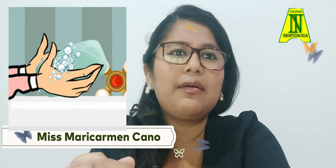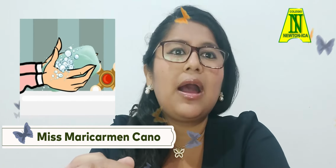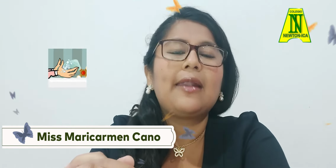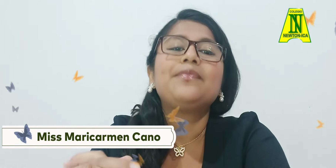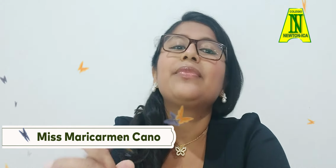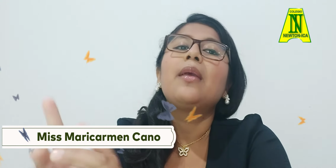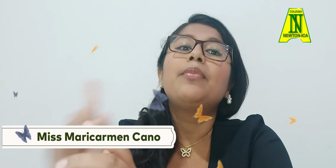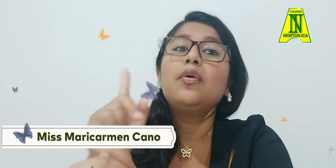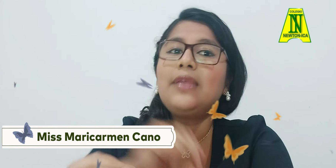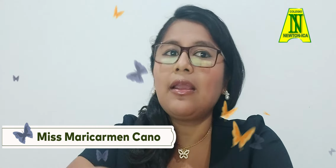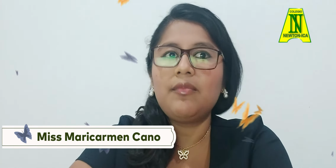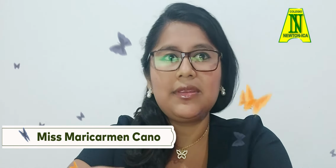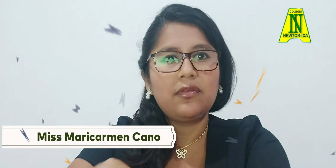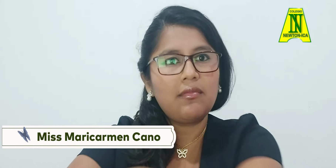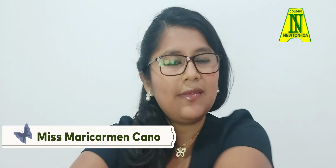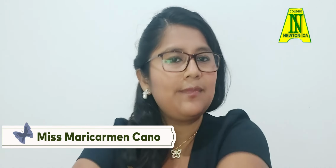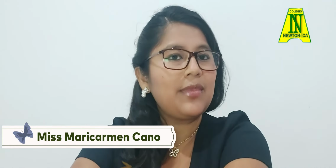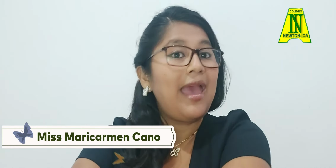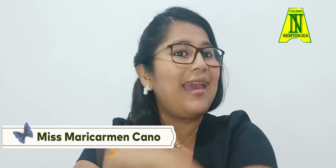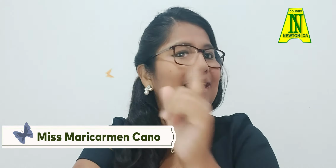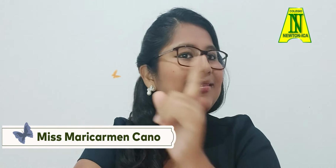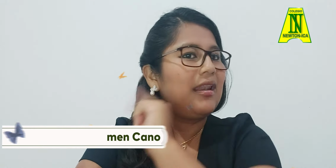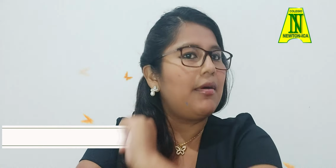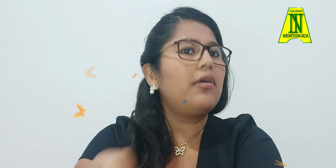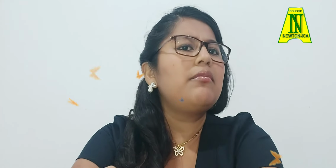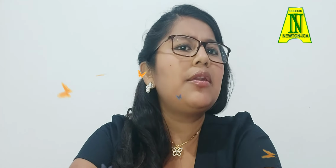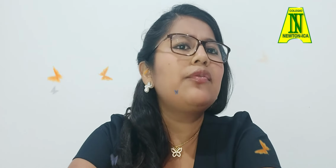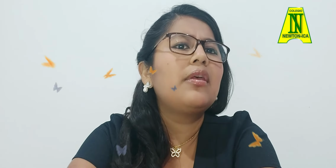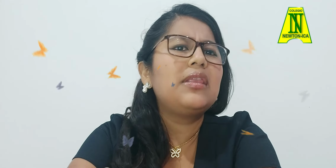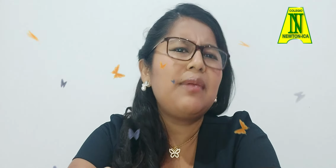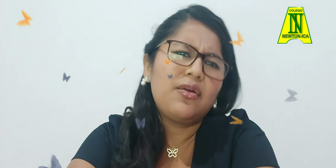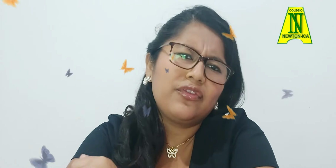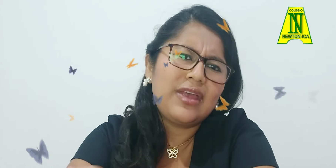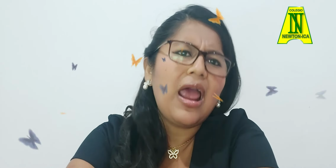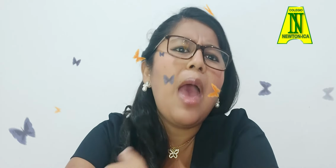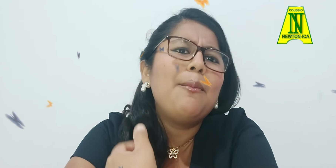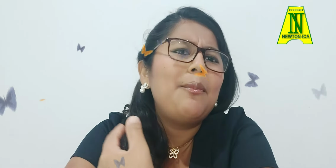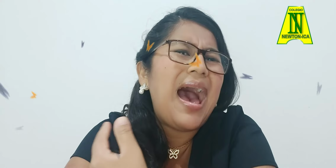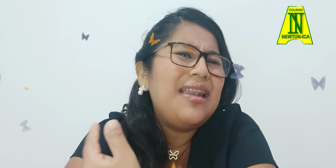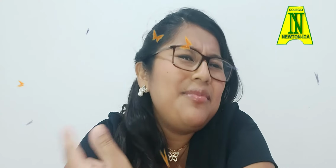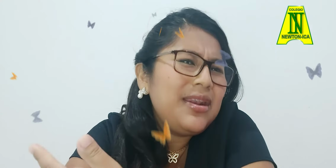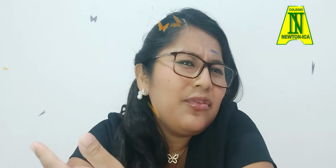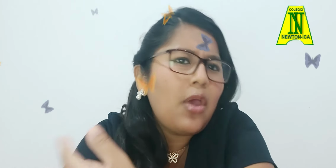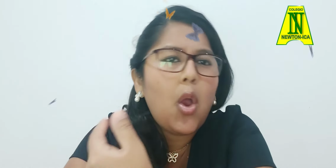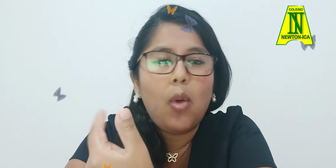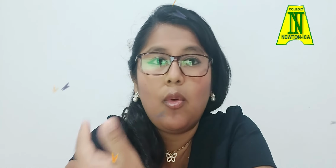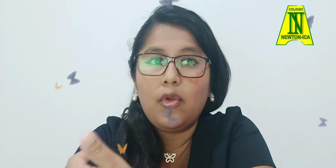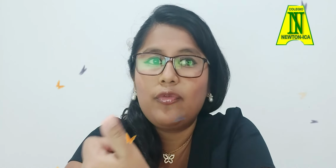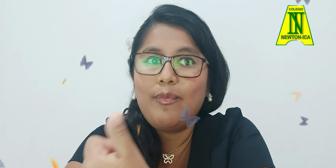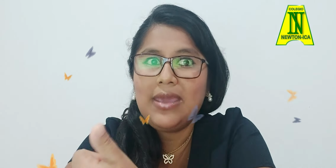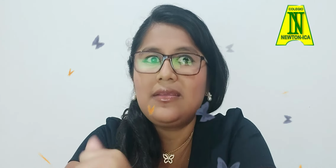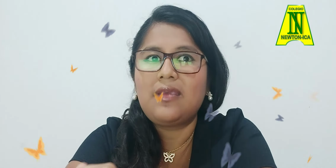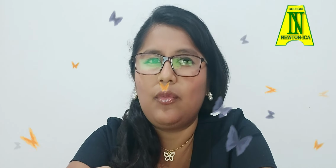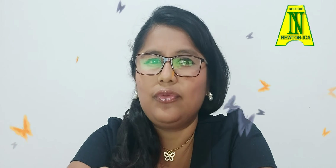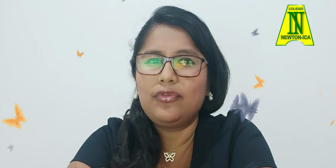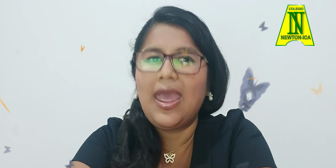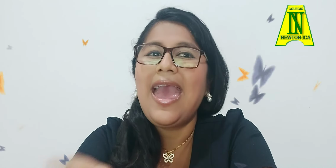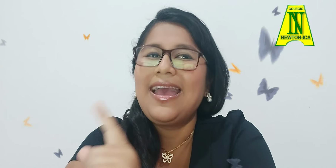trabajar. Pero una recomendación más, este lavado de manos debe constar al menos como unos 20 segundos.